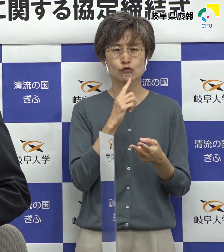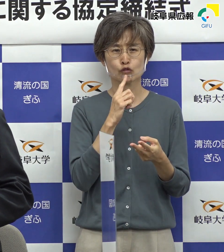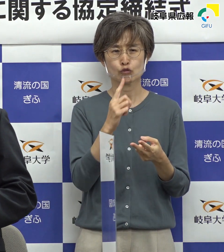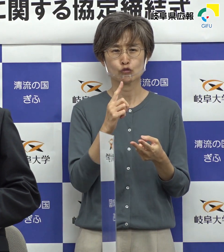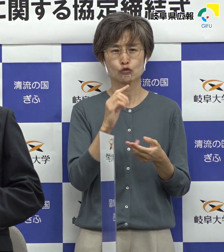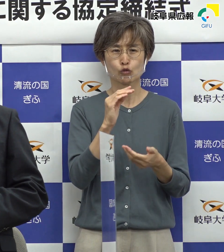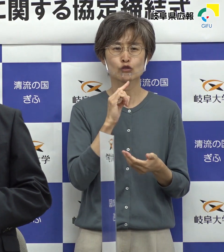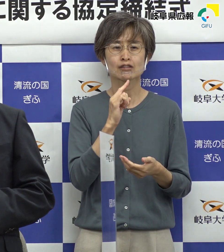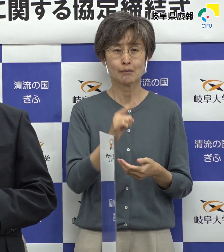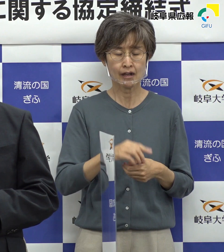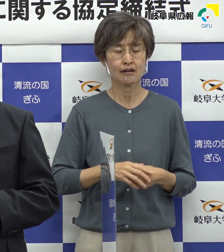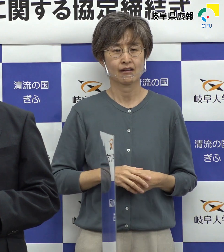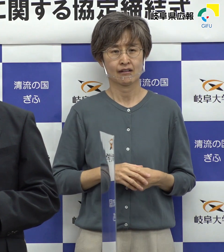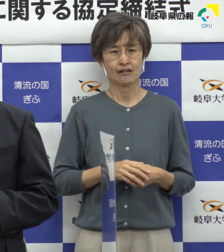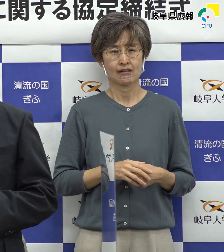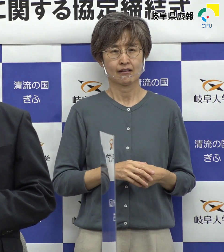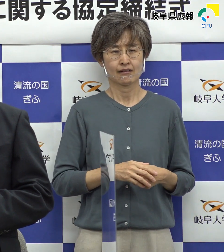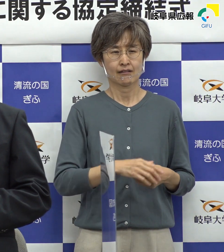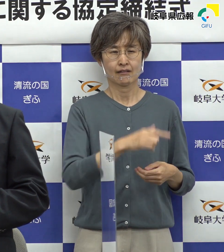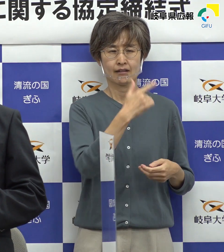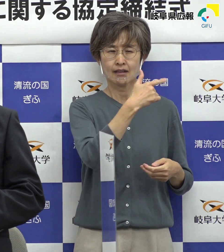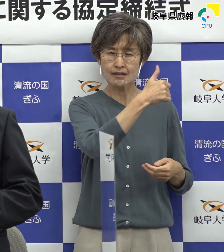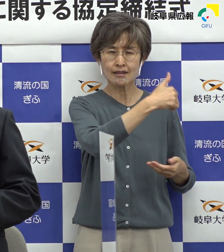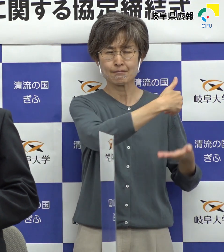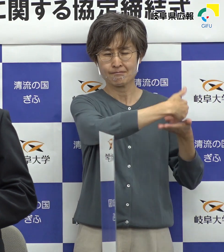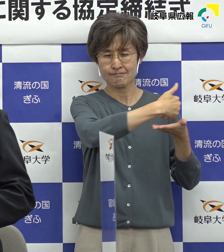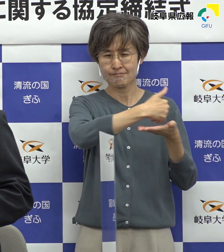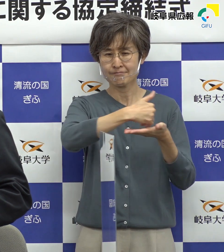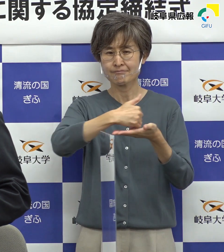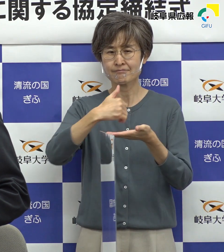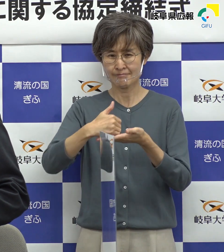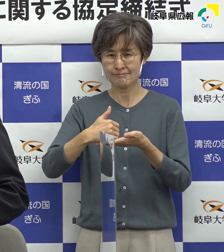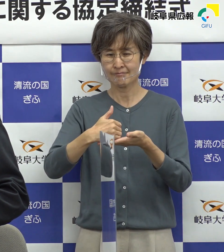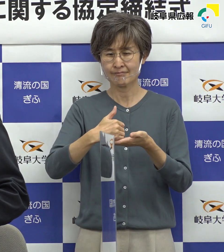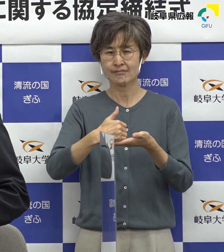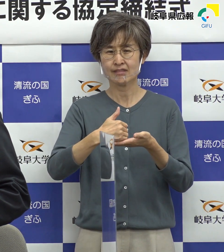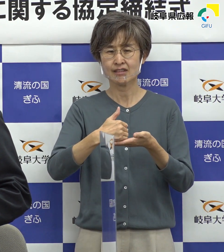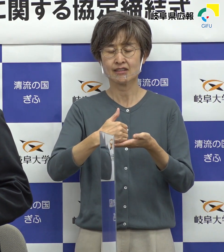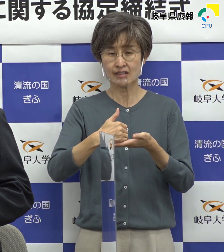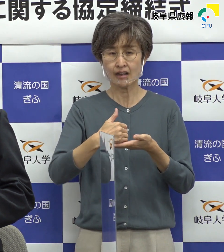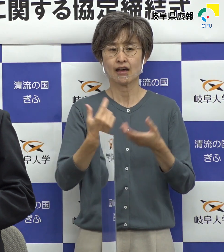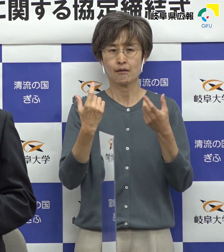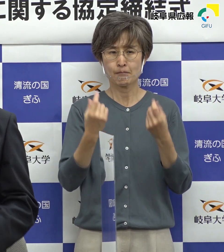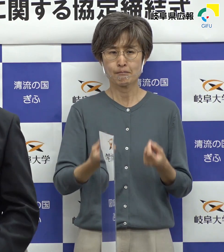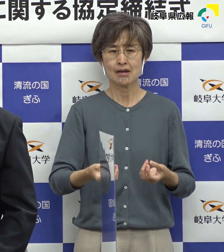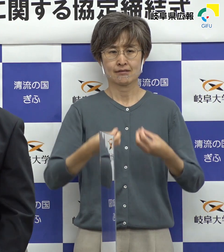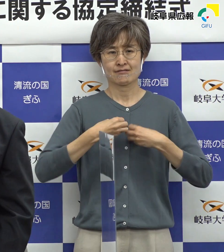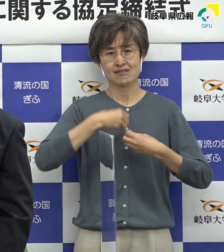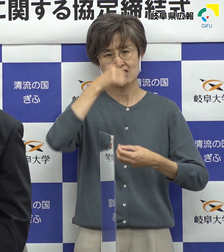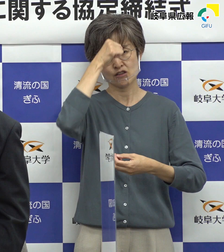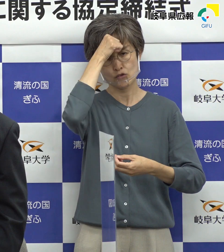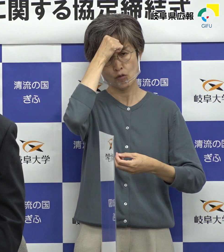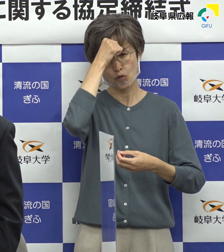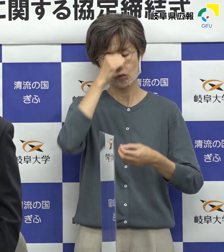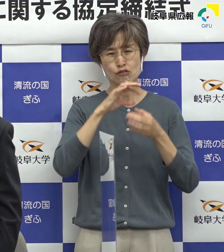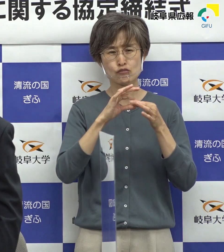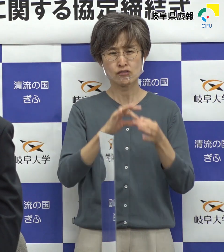ろんな先生方からもお話を聞きつけても、やはりこの感染症の分野についてやはり人材